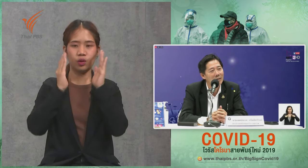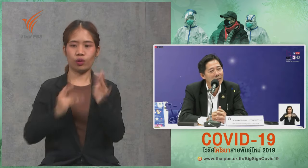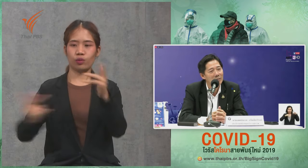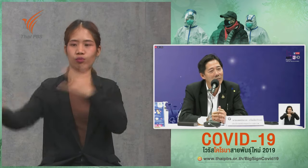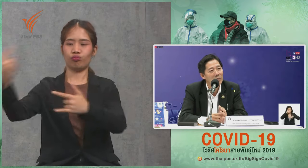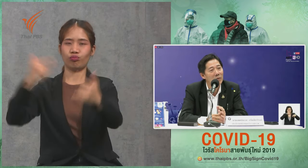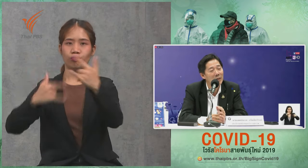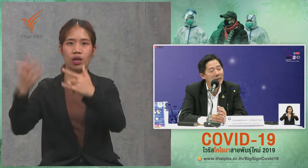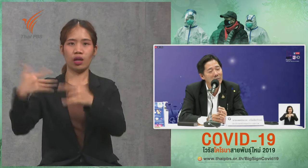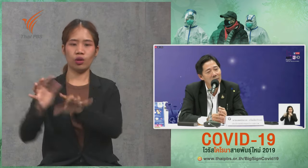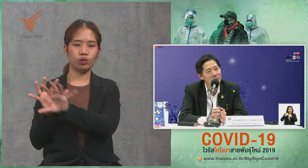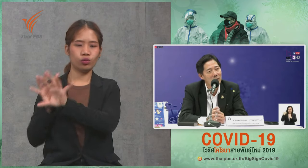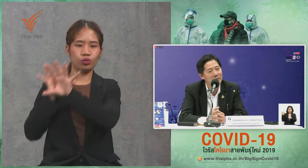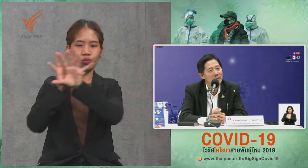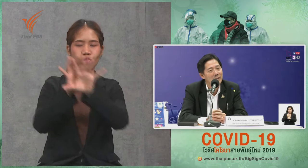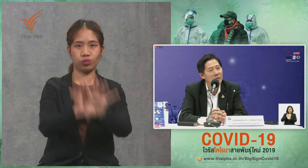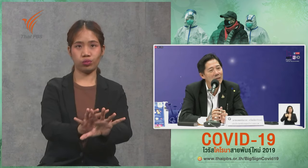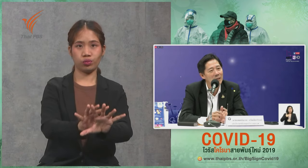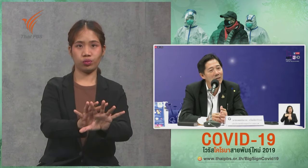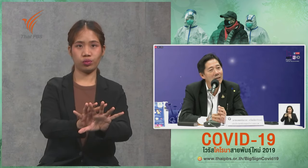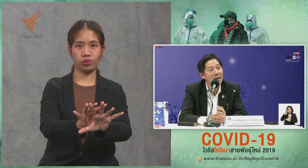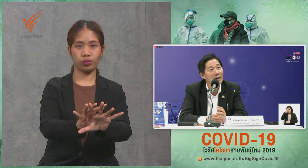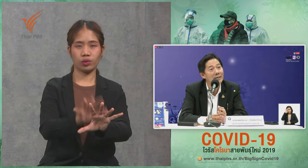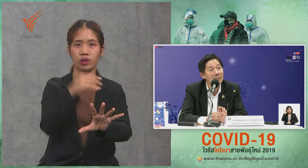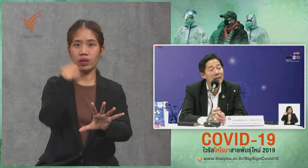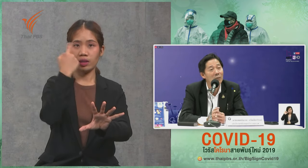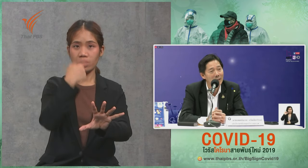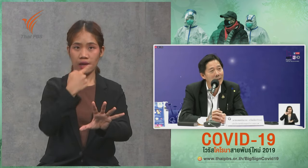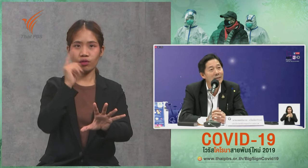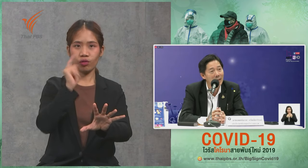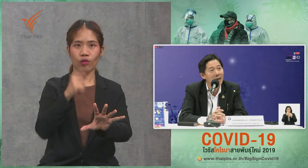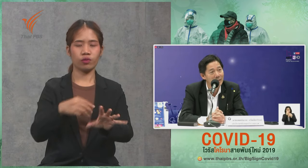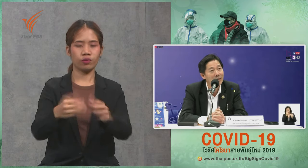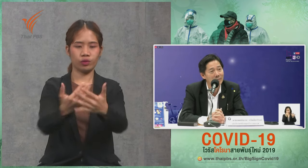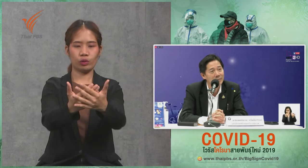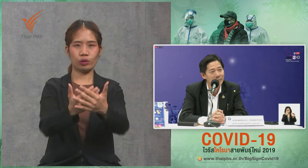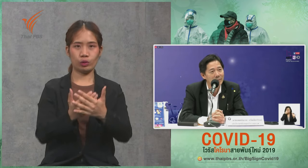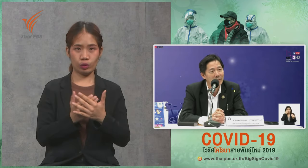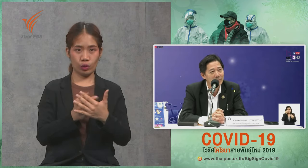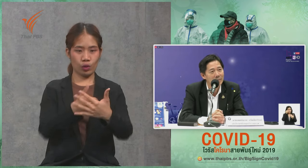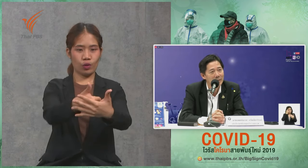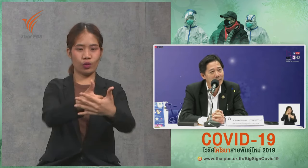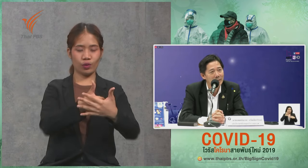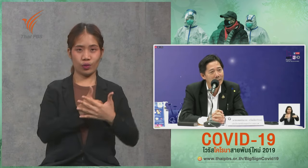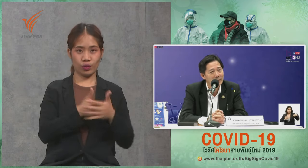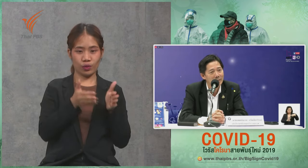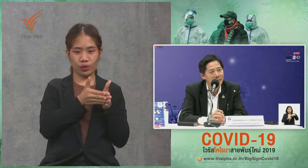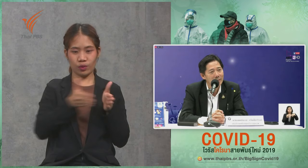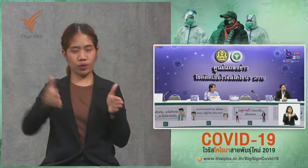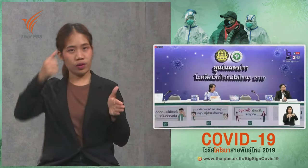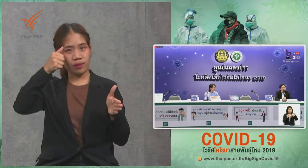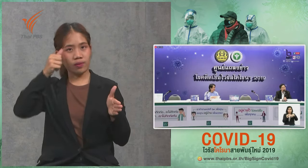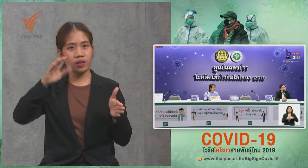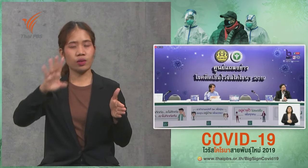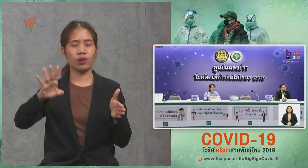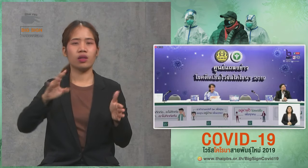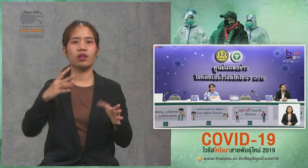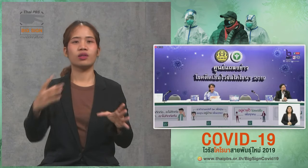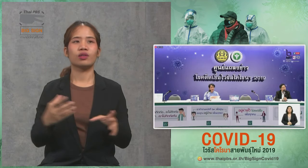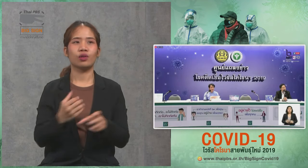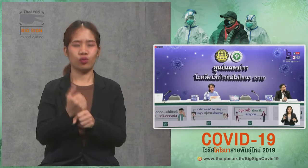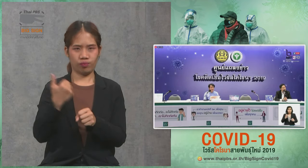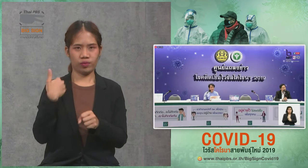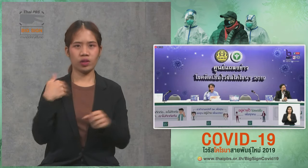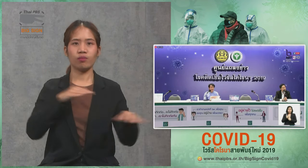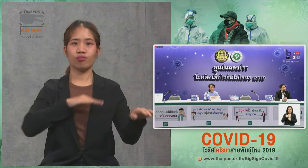แลผู้ป่วยไม่ใช่ผู้ป่วยผู้ที่จะต้องกักกัน14วันอะไรต่างๆนะครับครับโดยสรุปก็คือมีการ